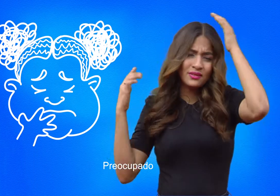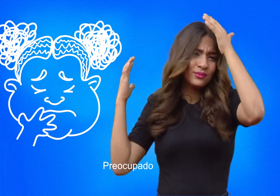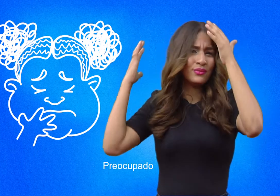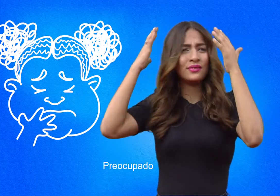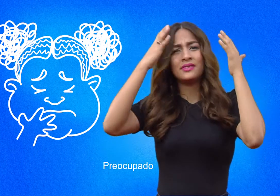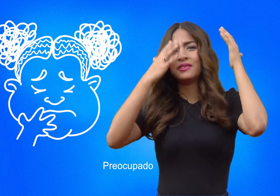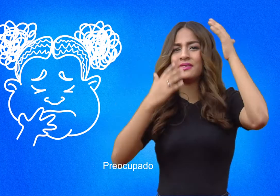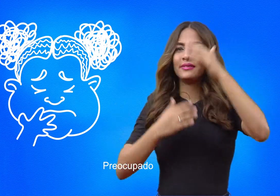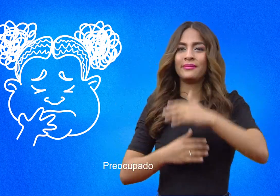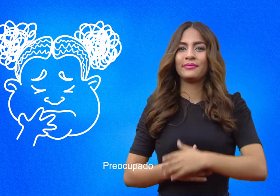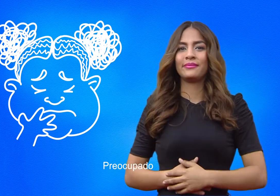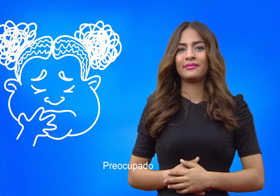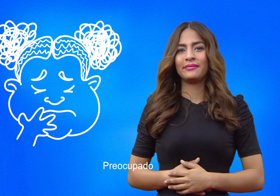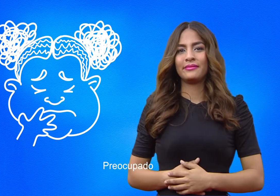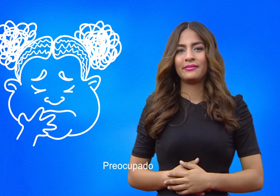Preocupado.